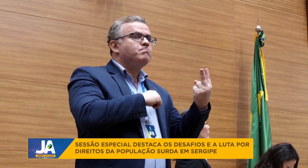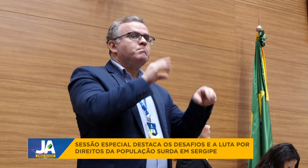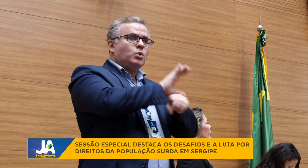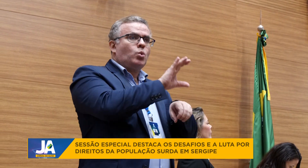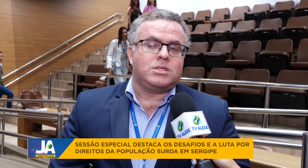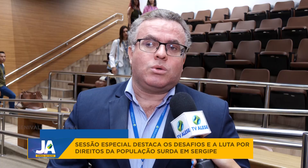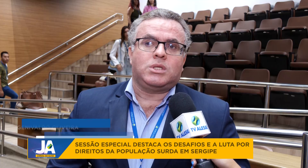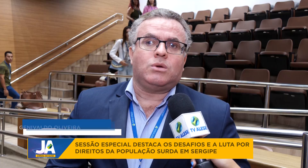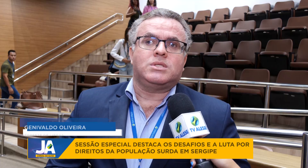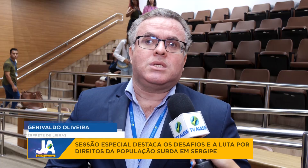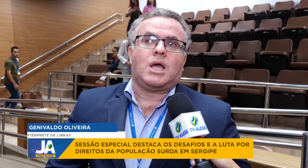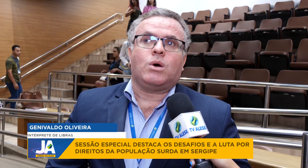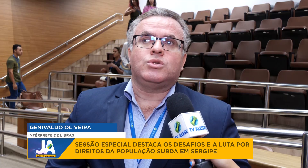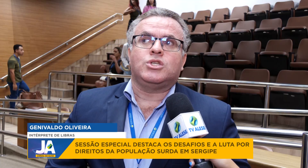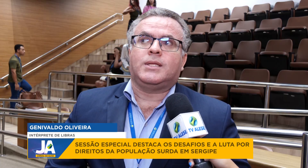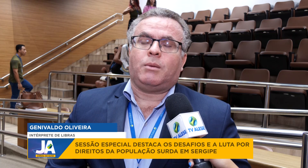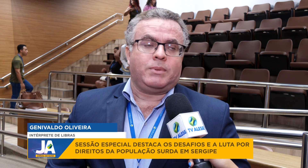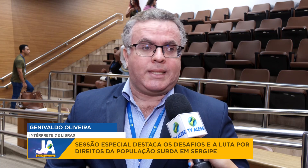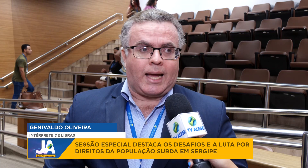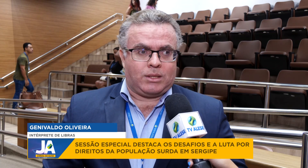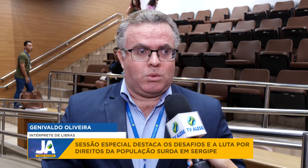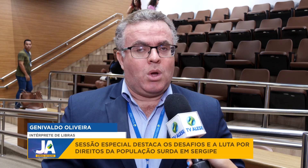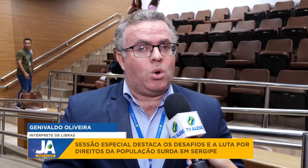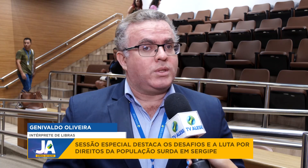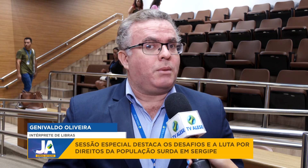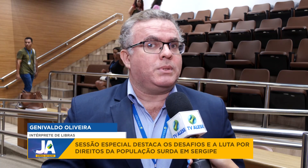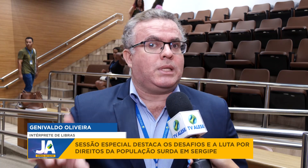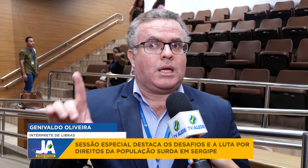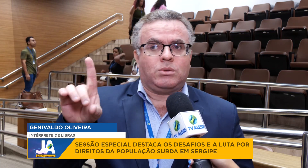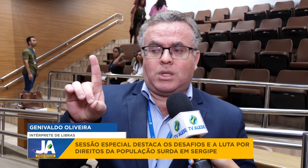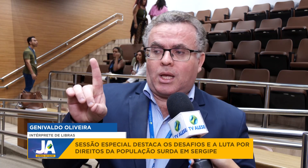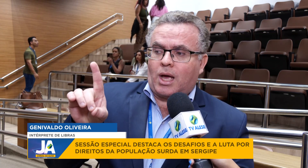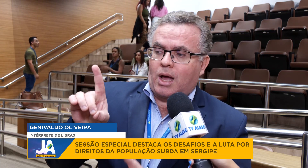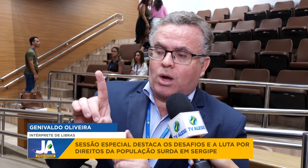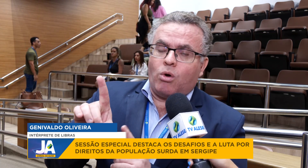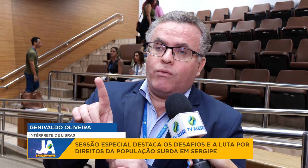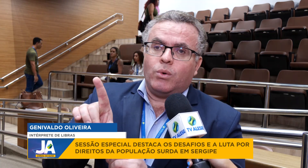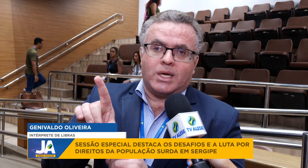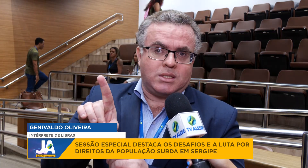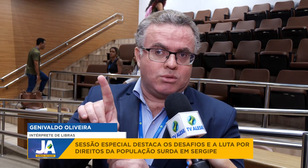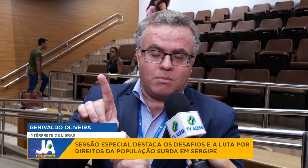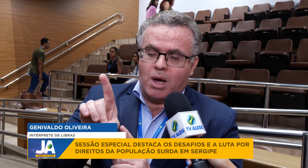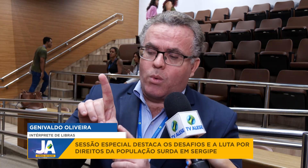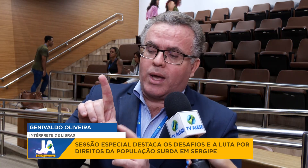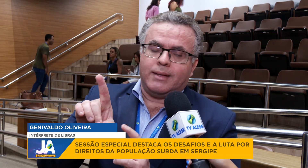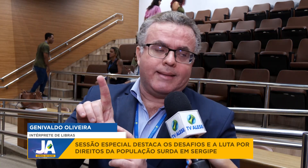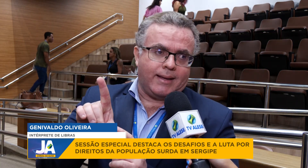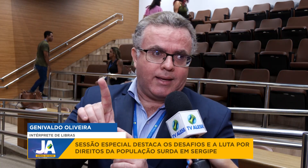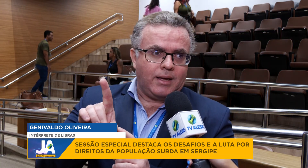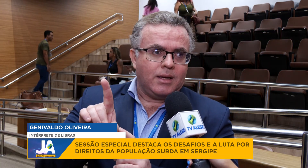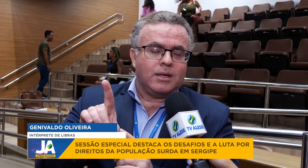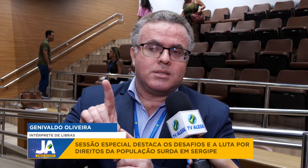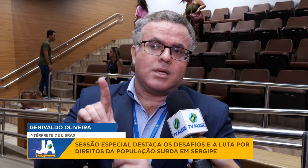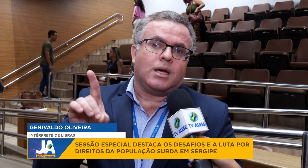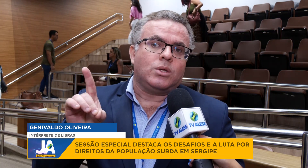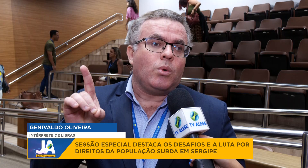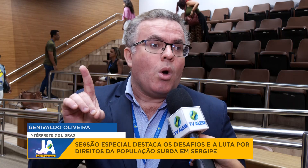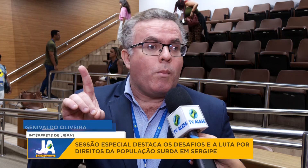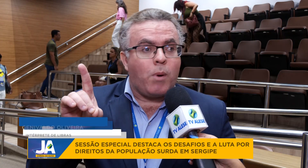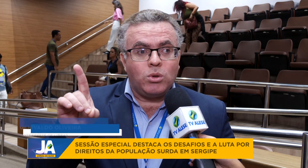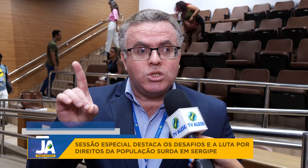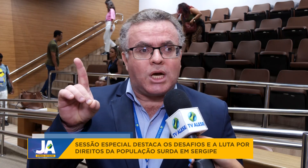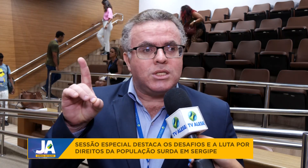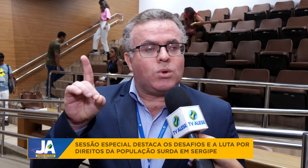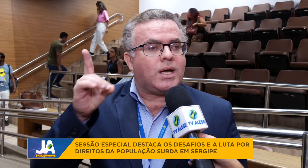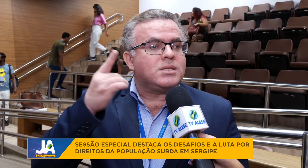ou tristeza se eu tenho sinal de Deputado o deputado tem a configuração de mão em D certo